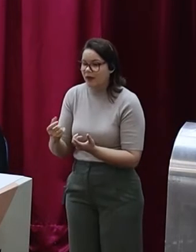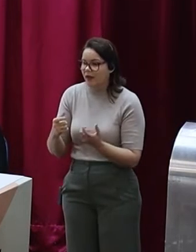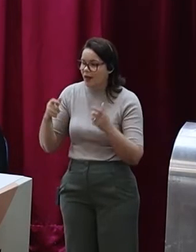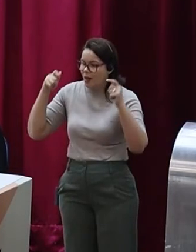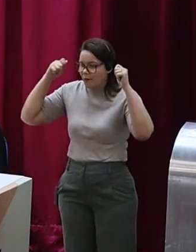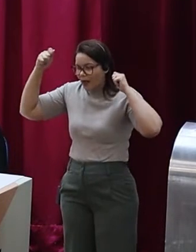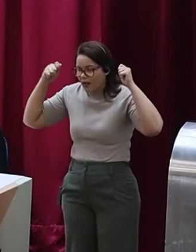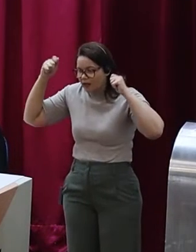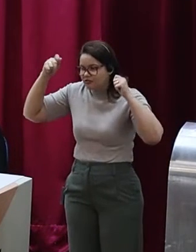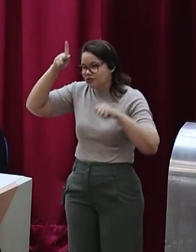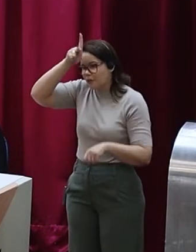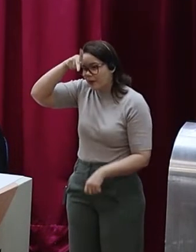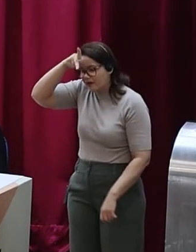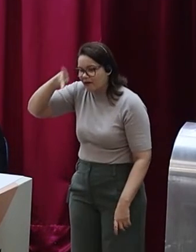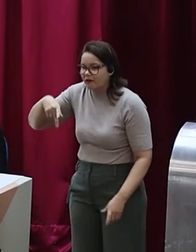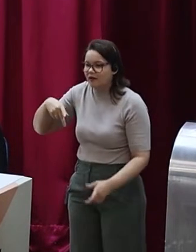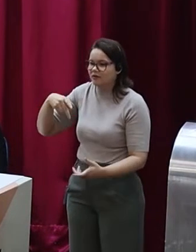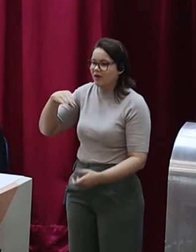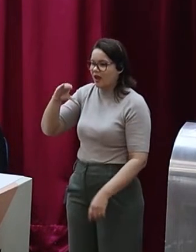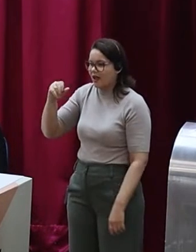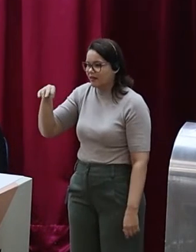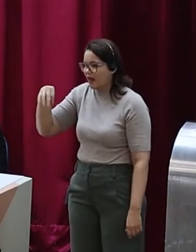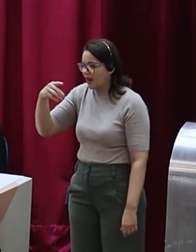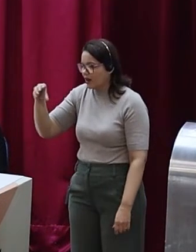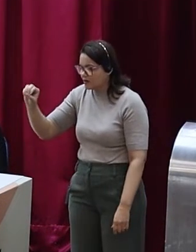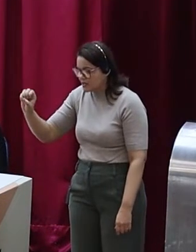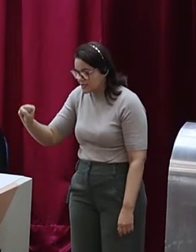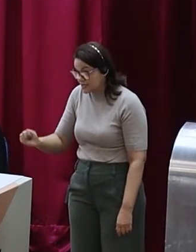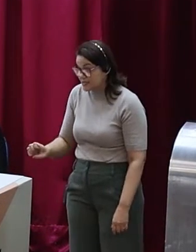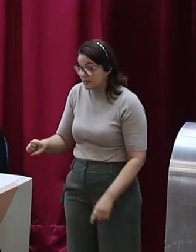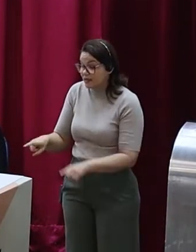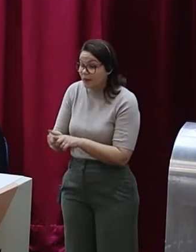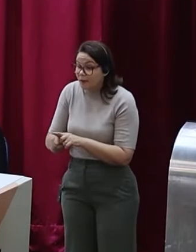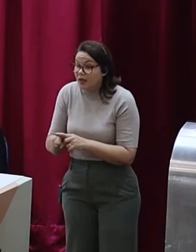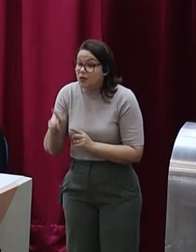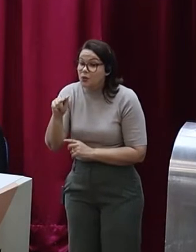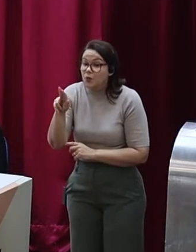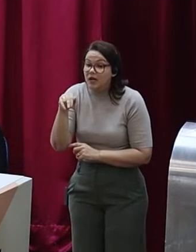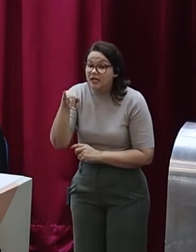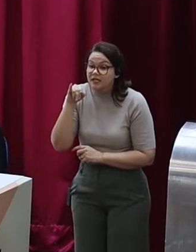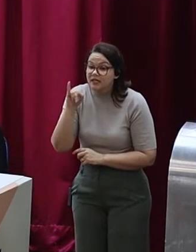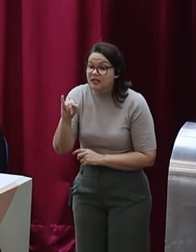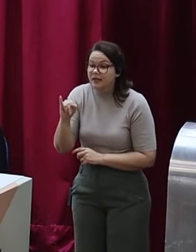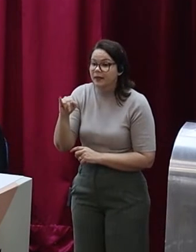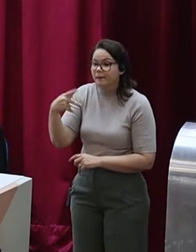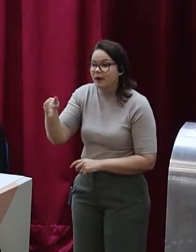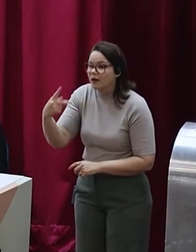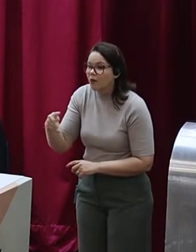peruanos, los catalanes, que el guaraní paraguayo es una referencia para las lenguas indígenas de América.